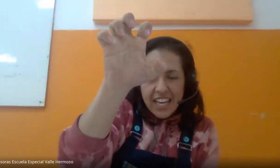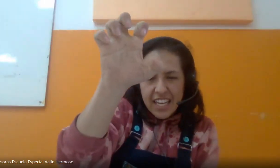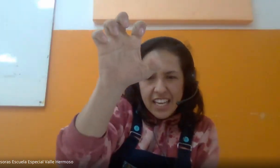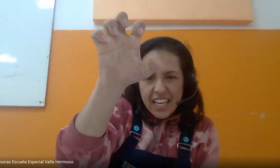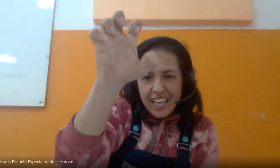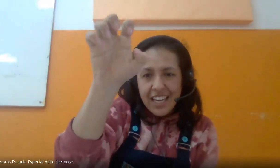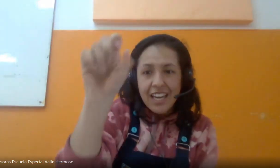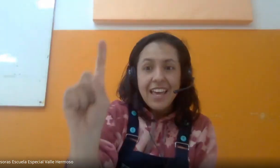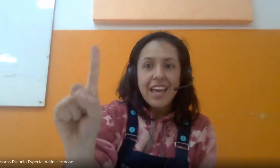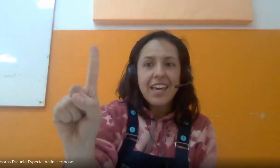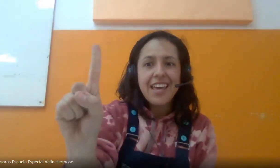E. I.